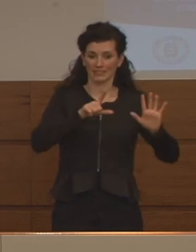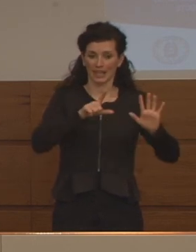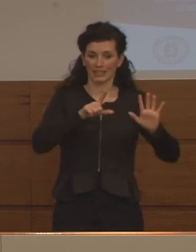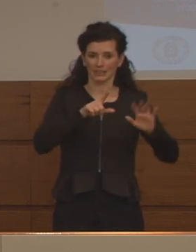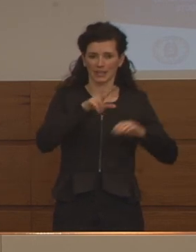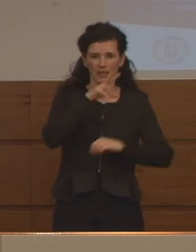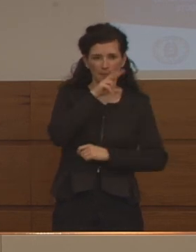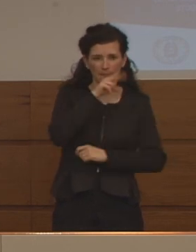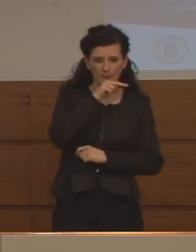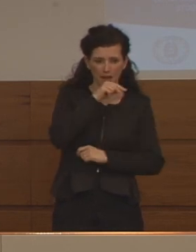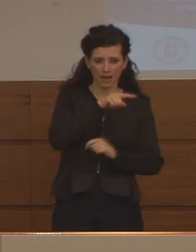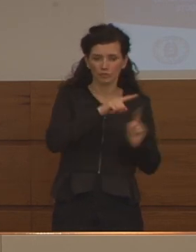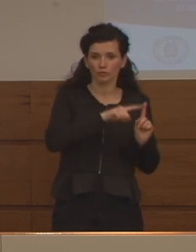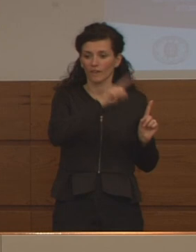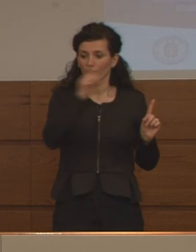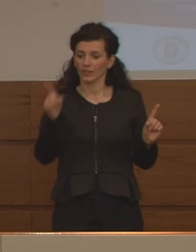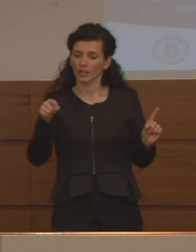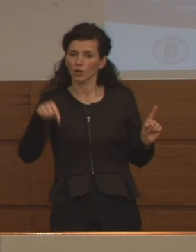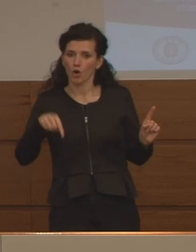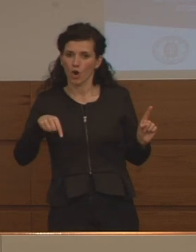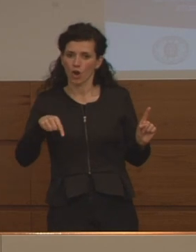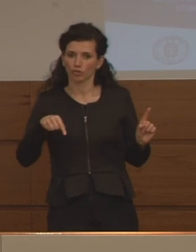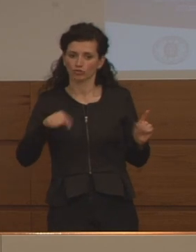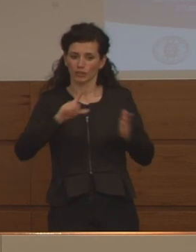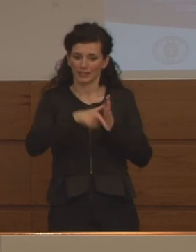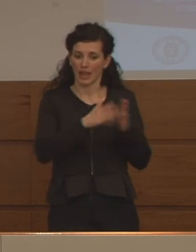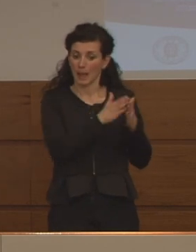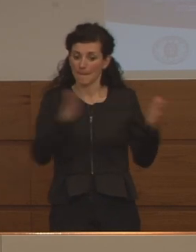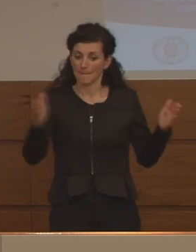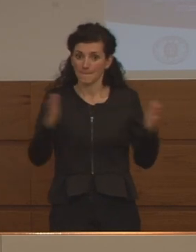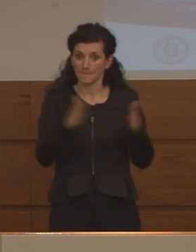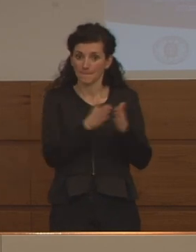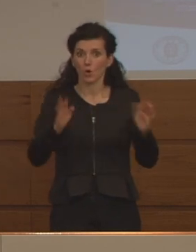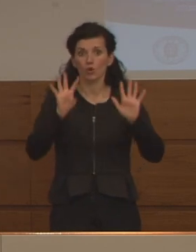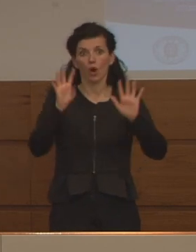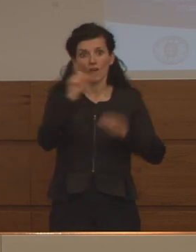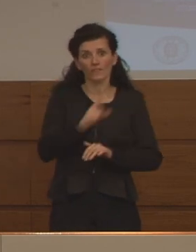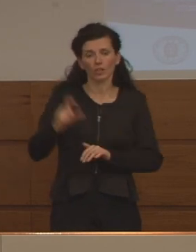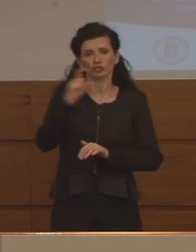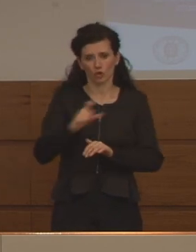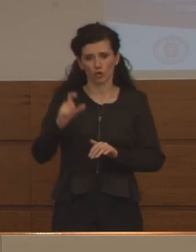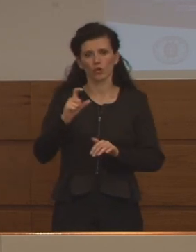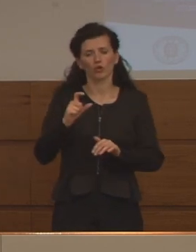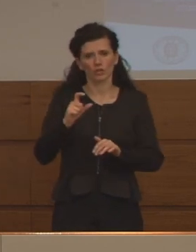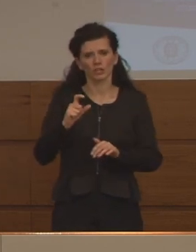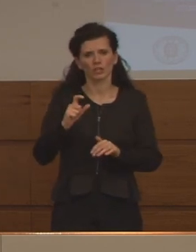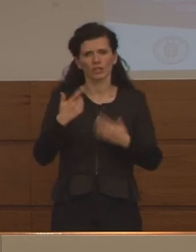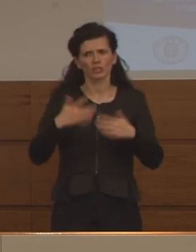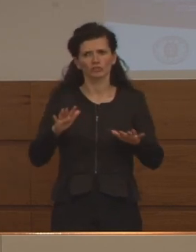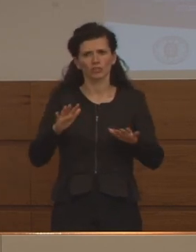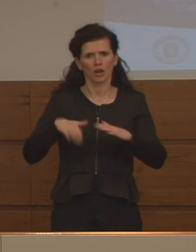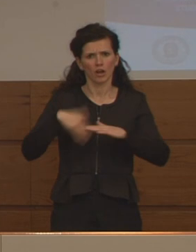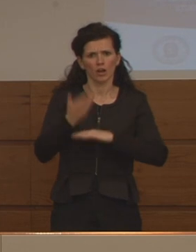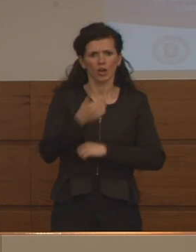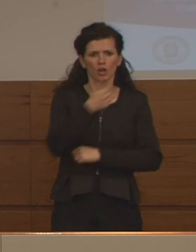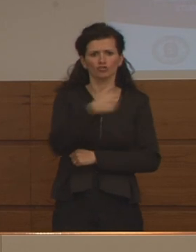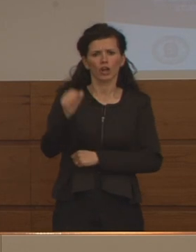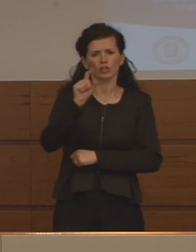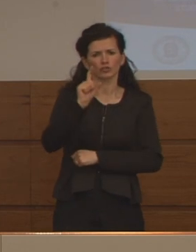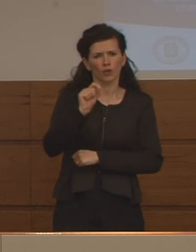a oggi quindi su un arco temporale di 9 giorni siamo passati da più di 120